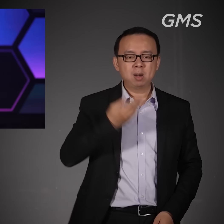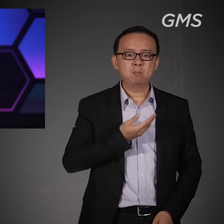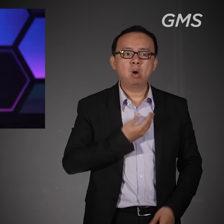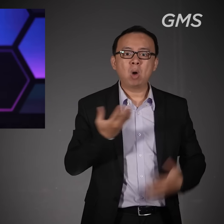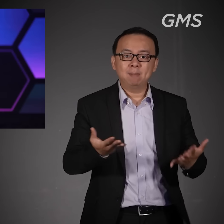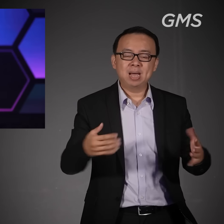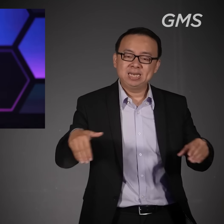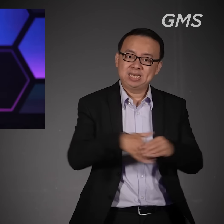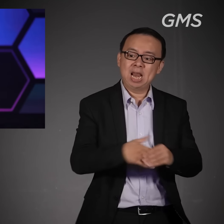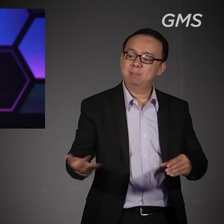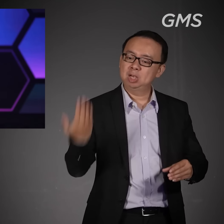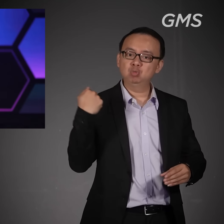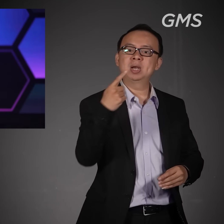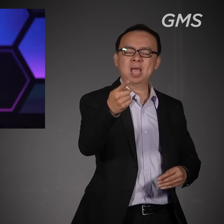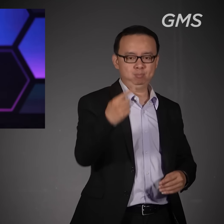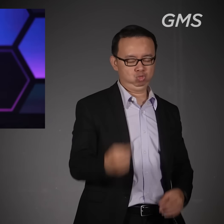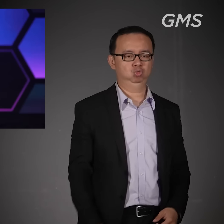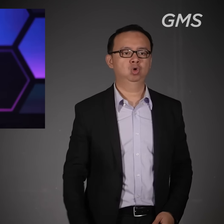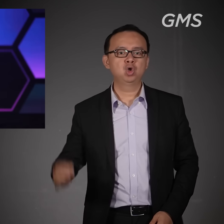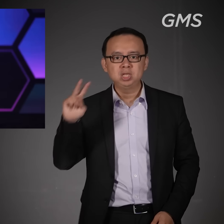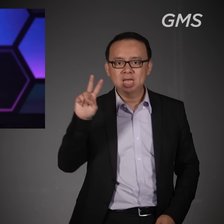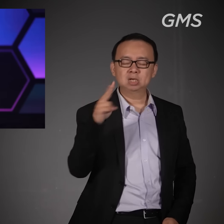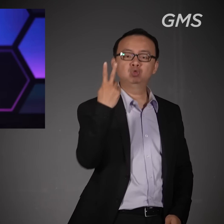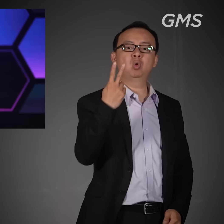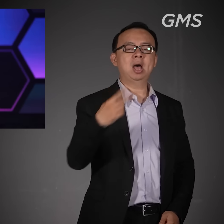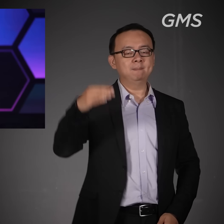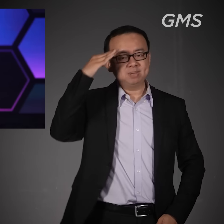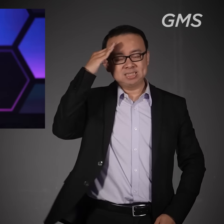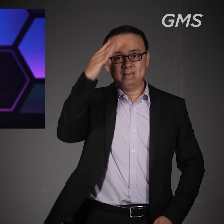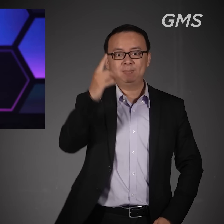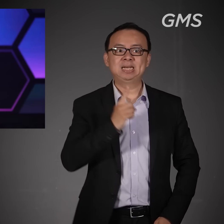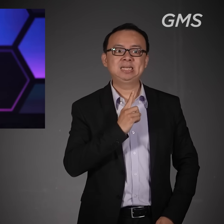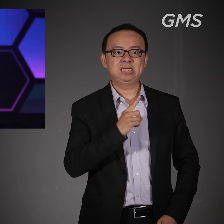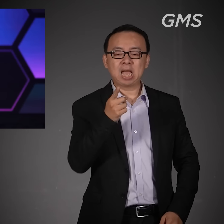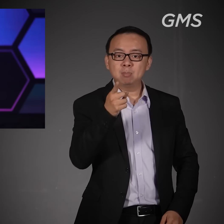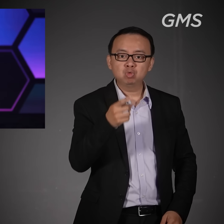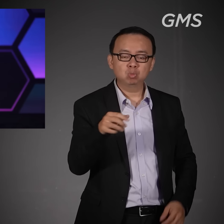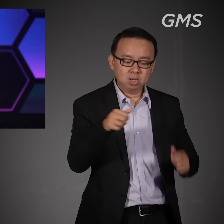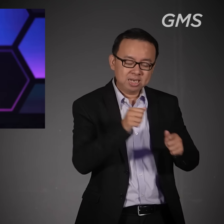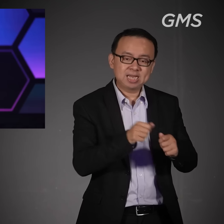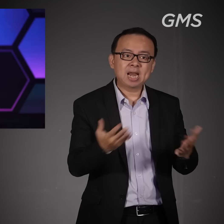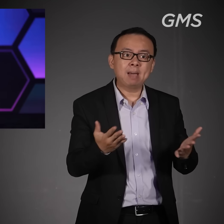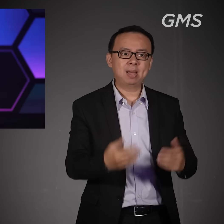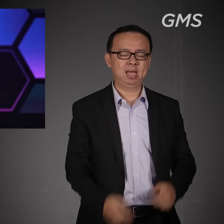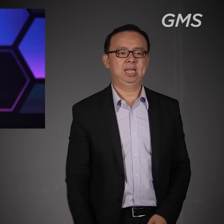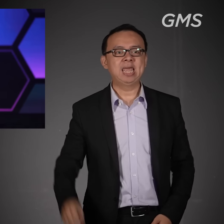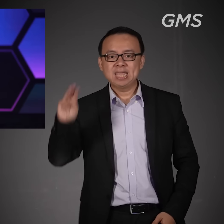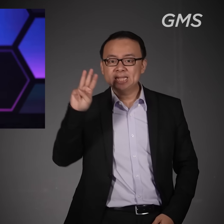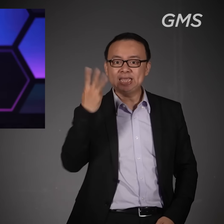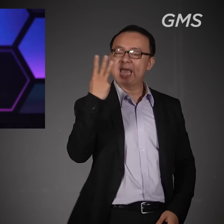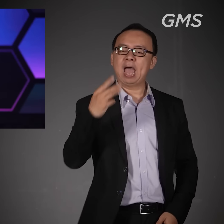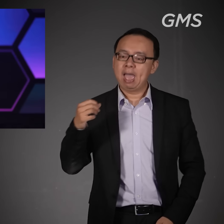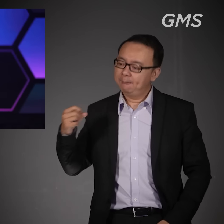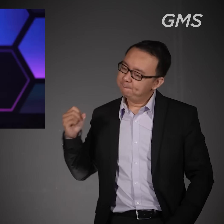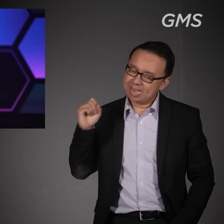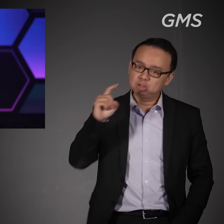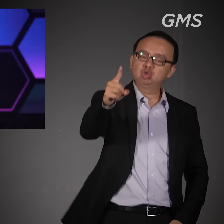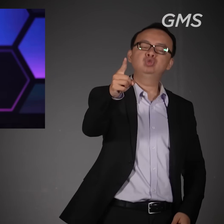ketiga, maju dengan iman. You must have faith in God. Iman itu tidak boleh